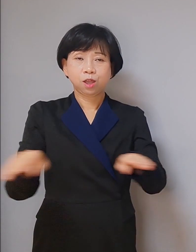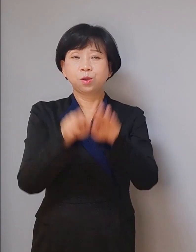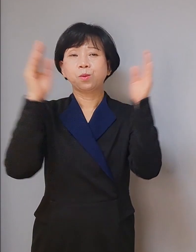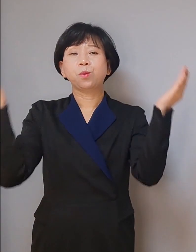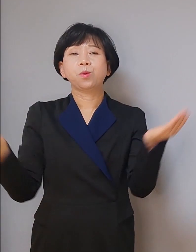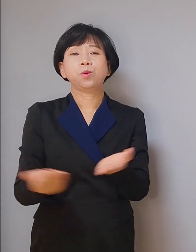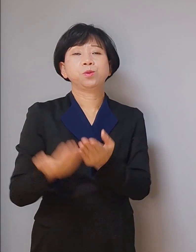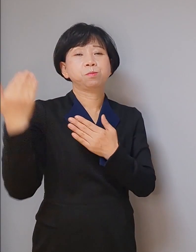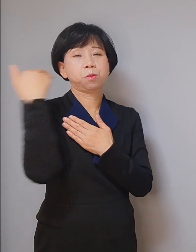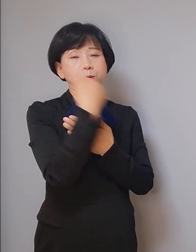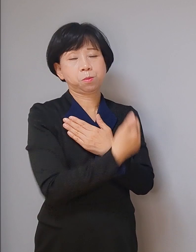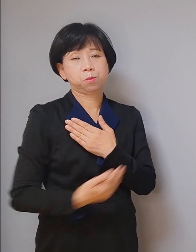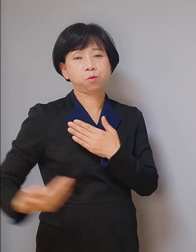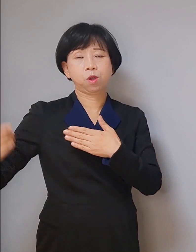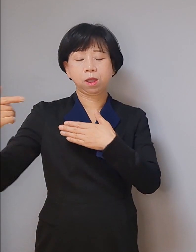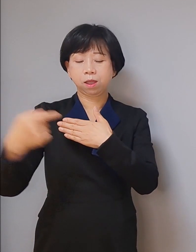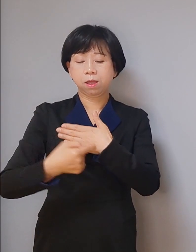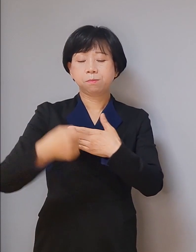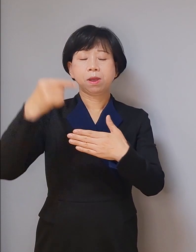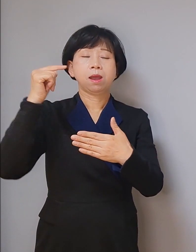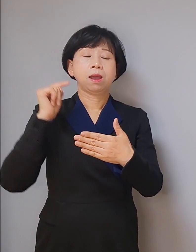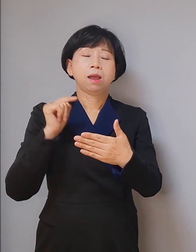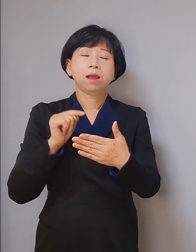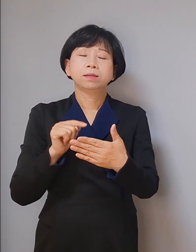찬양하여라. 온 몸과